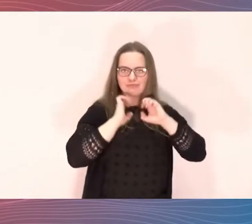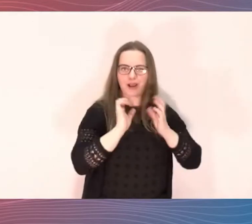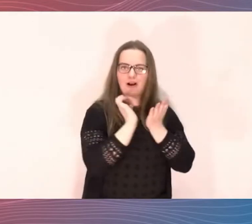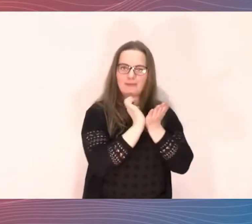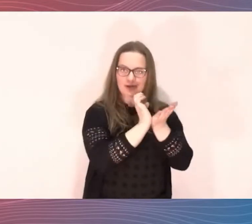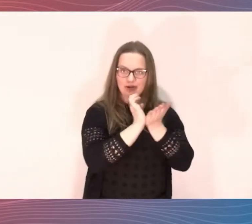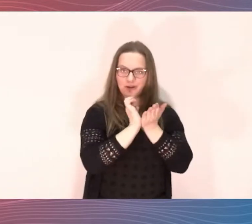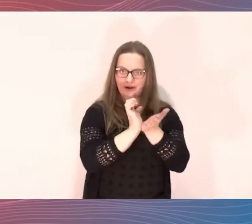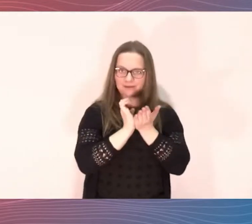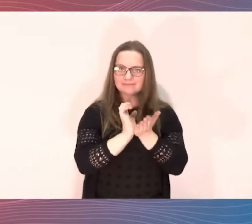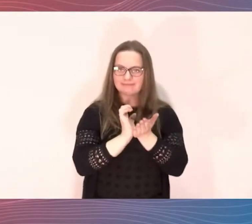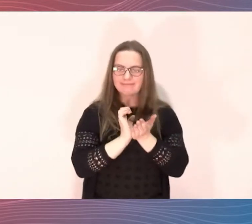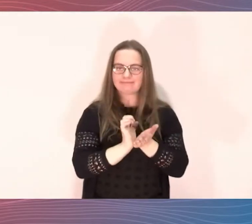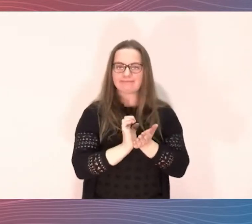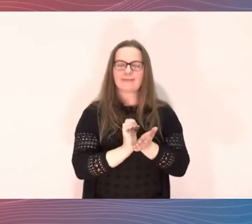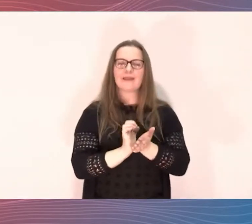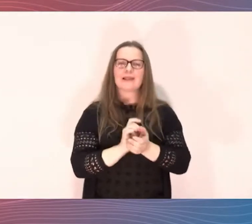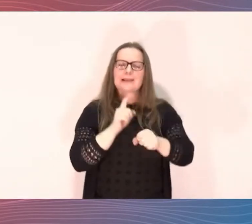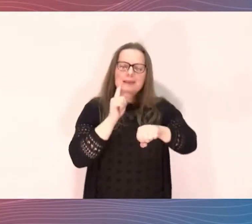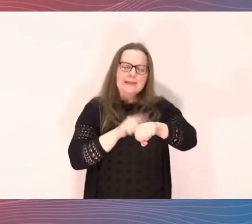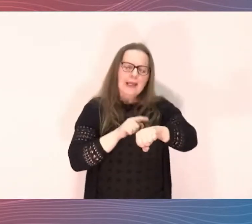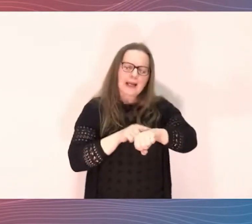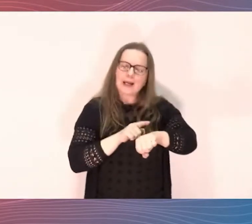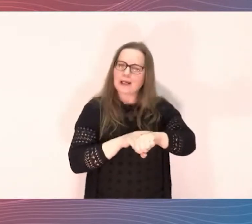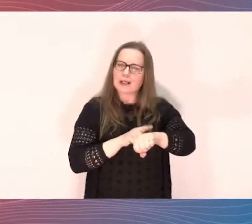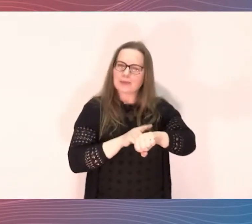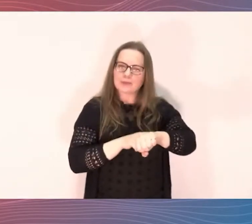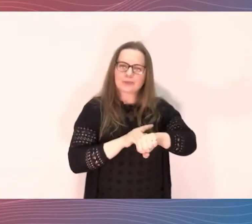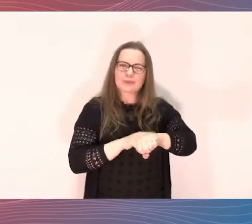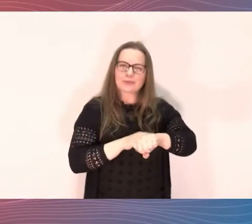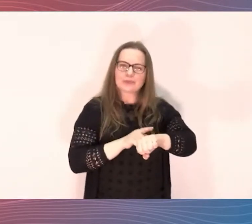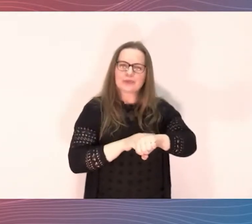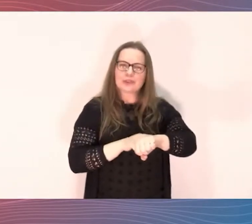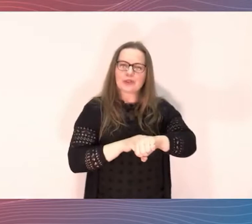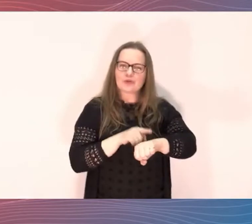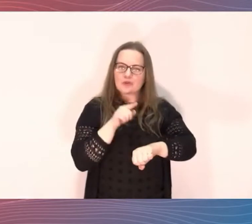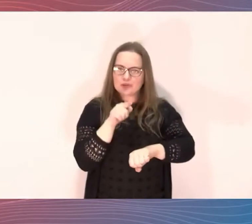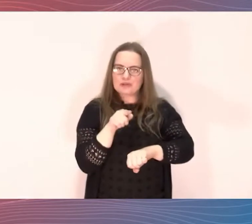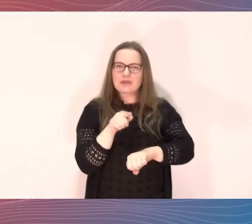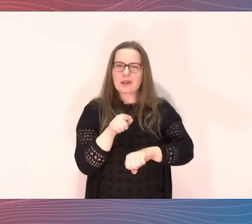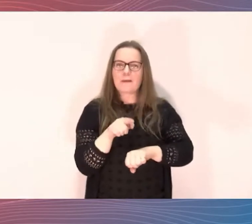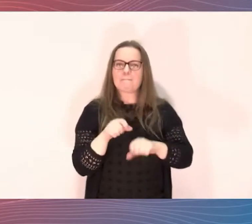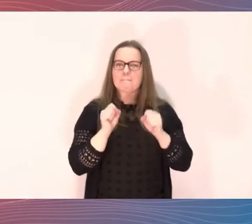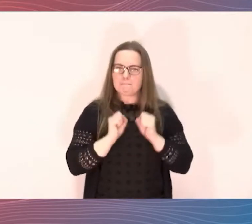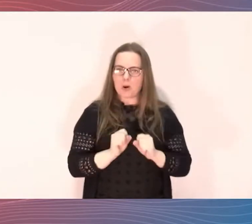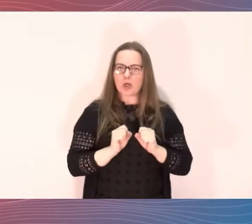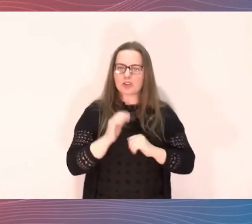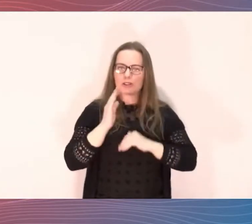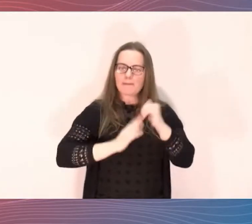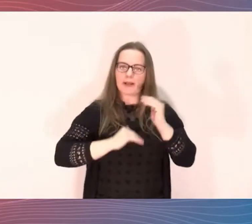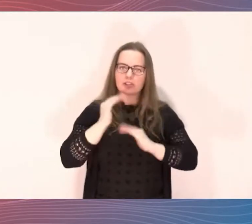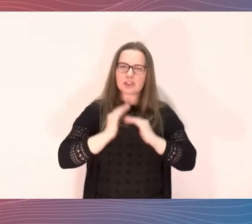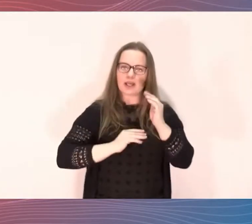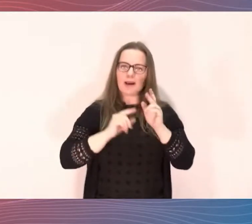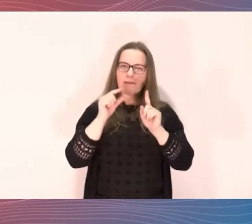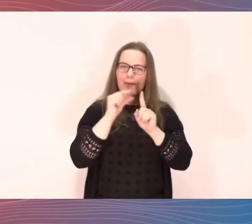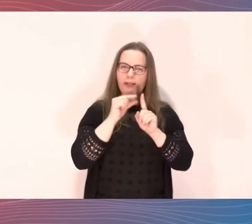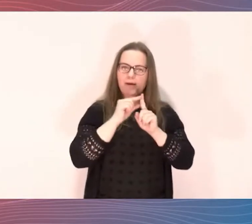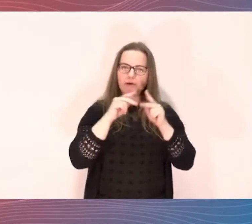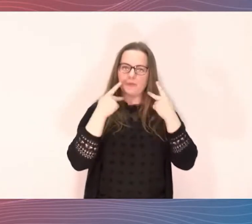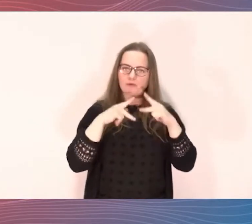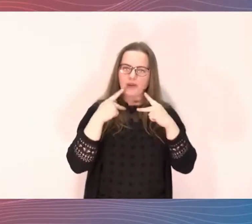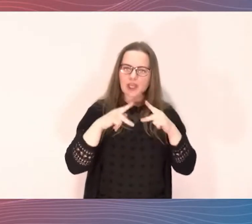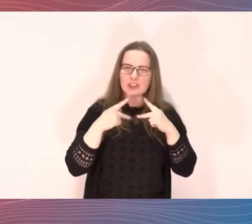Todo o tempo que você tem, todo o tempo que o seapista tem, todo o tempo que um comportor tem, eles estão ruminando a